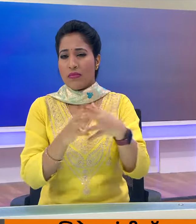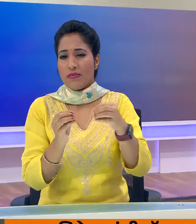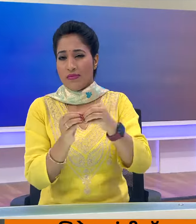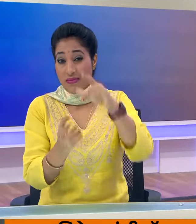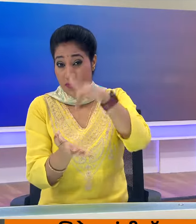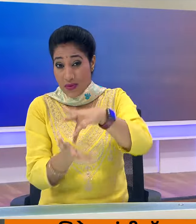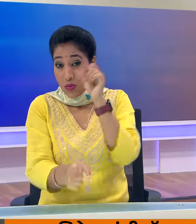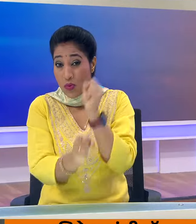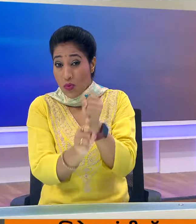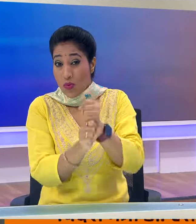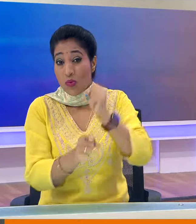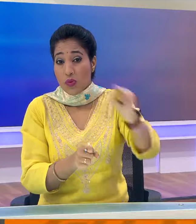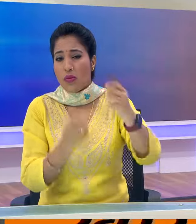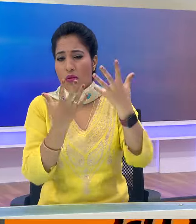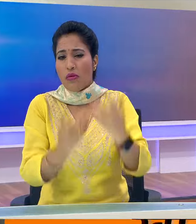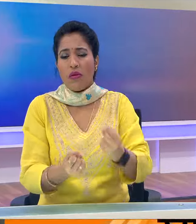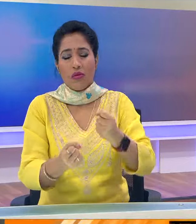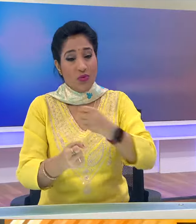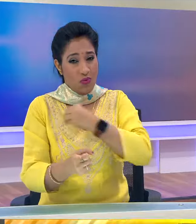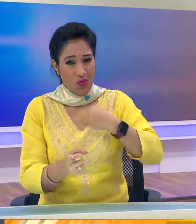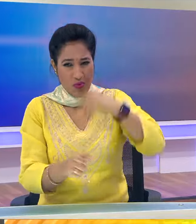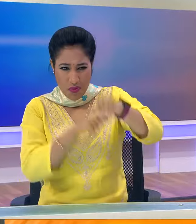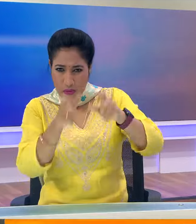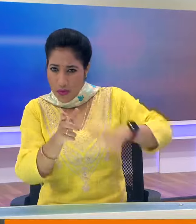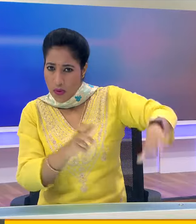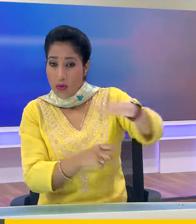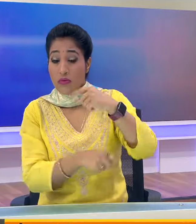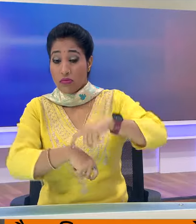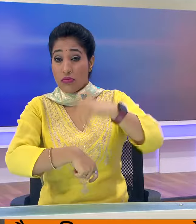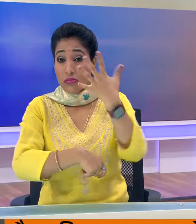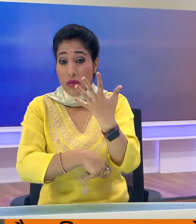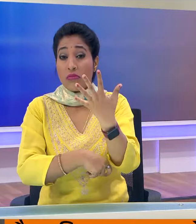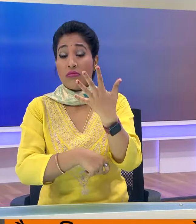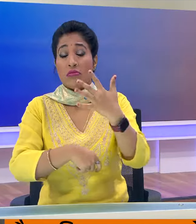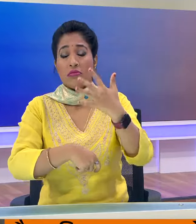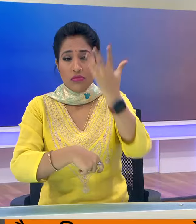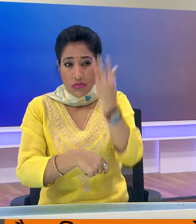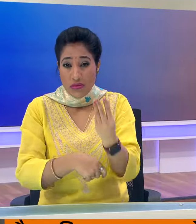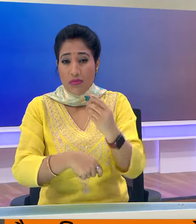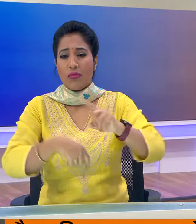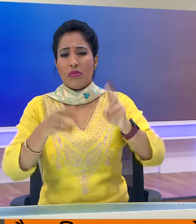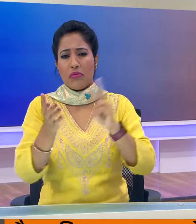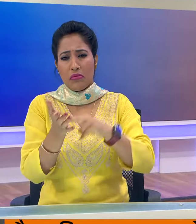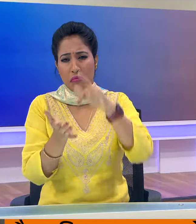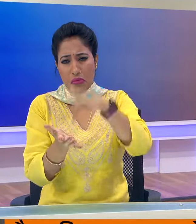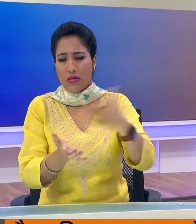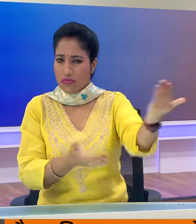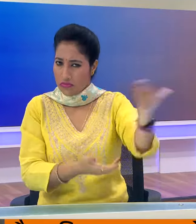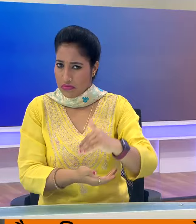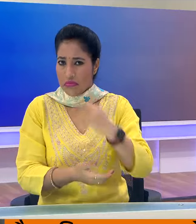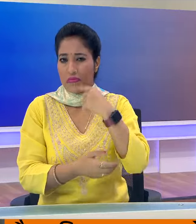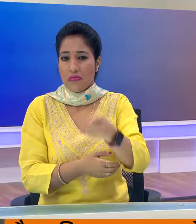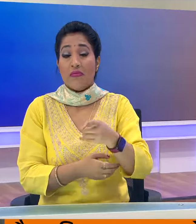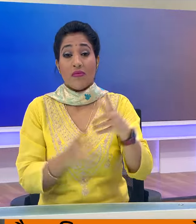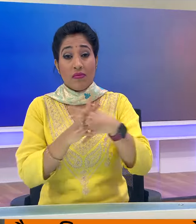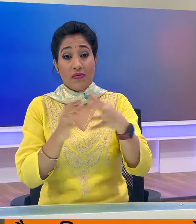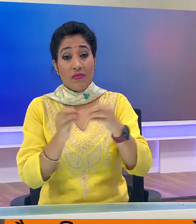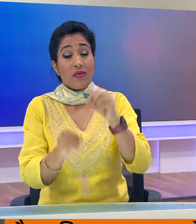पश्चिम बंगाल सरकार ने जूनियर डॉक्टर से 5 बजे नबन्ना आने का अनुरोध किया है। पश्चिम बंगाल